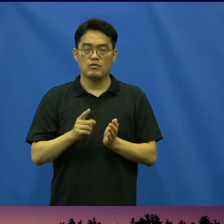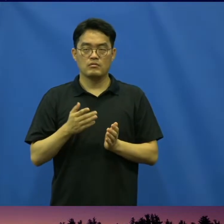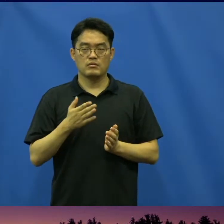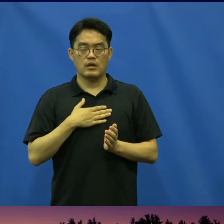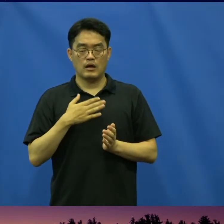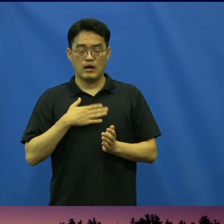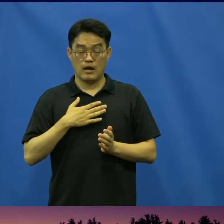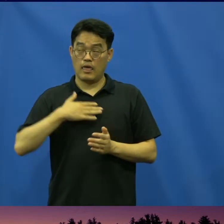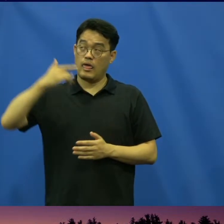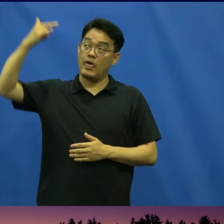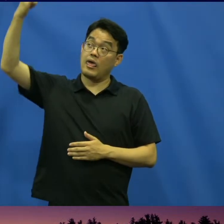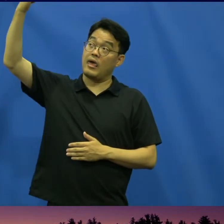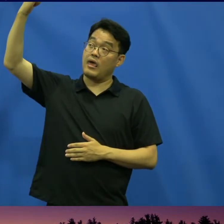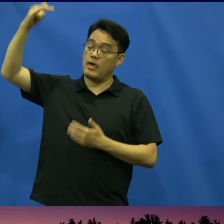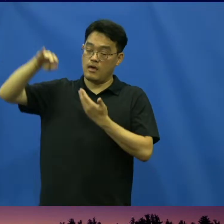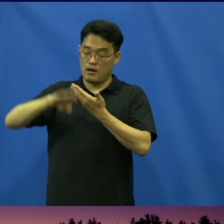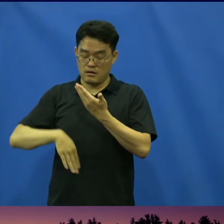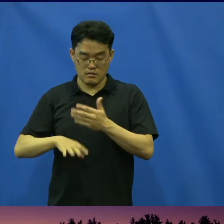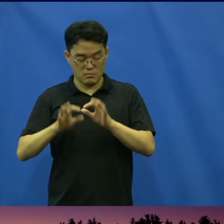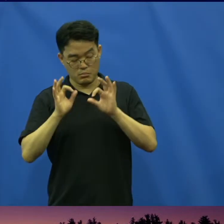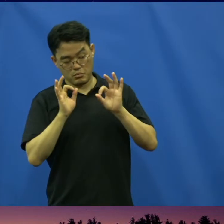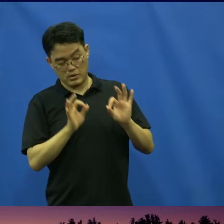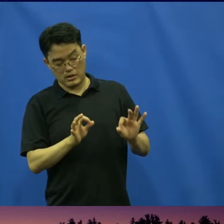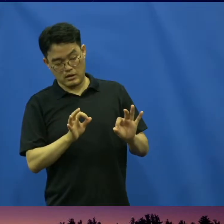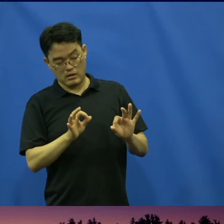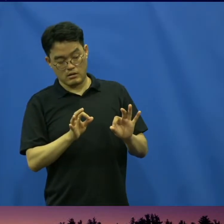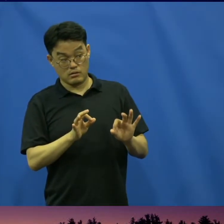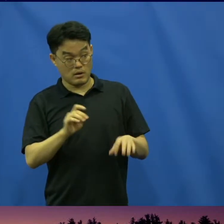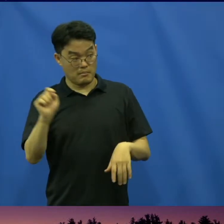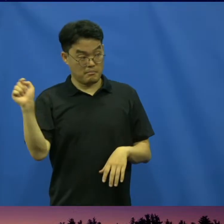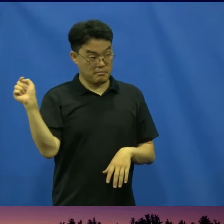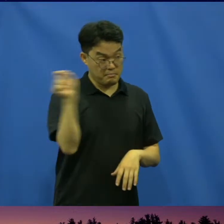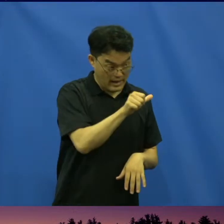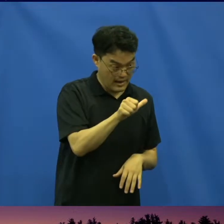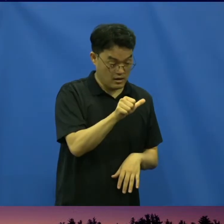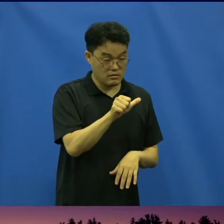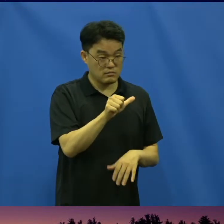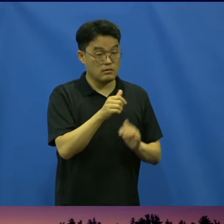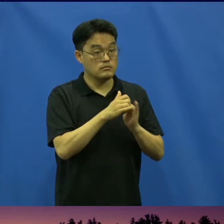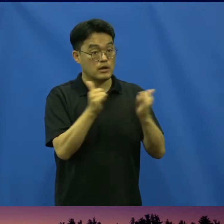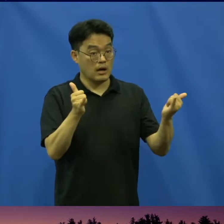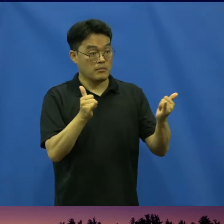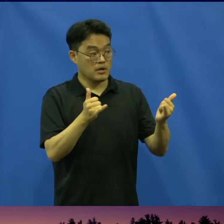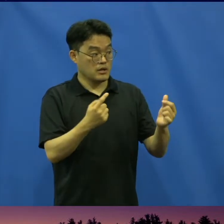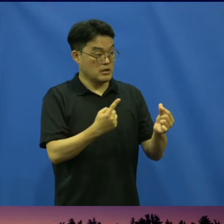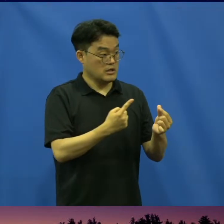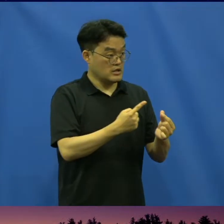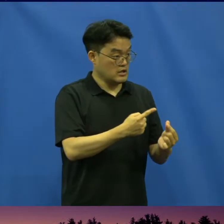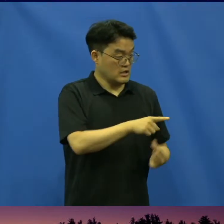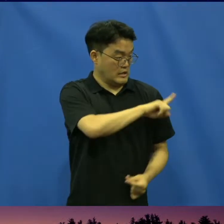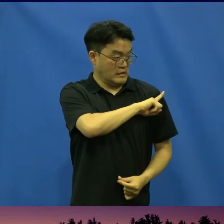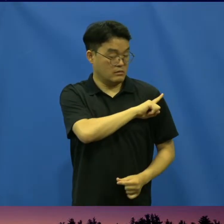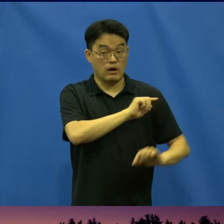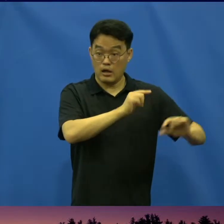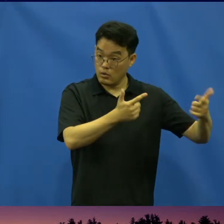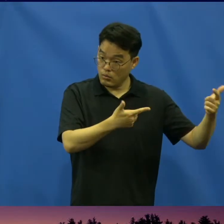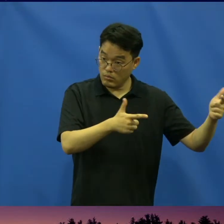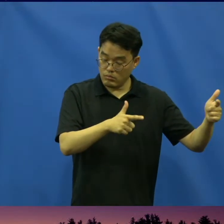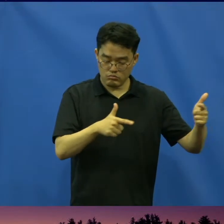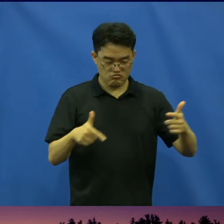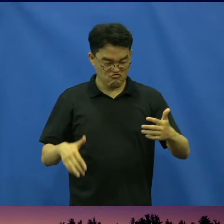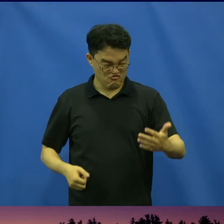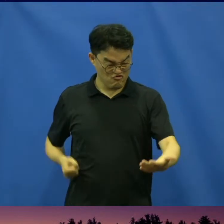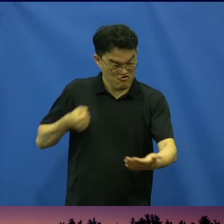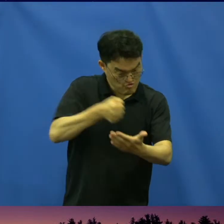다 승착하는 게 아니라 먼저 도착하는 게 아니라 빠르다고 딱 빨리 도착하는 게 아니라 용사들이라고